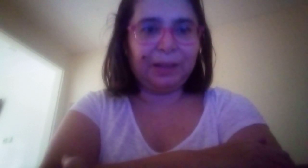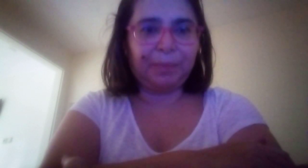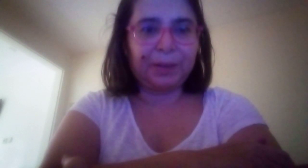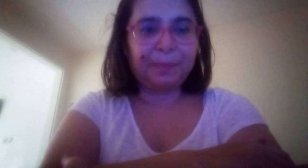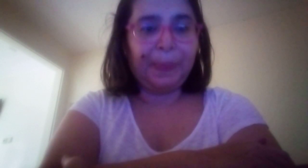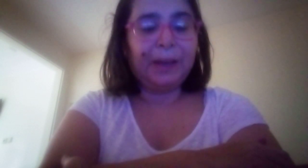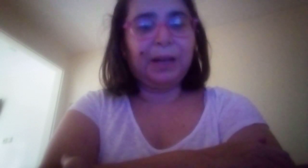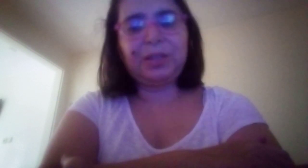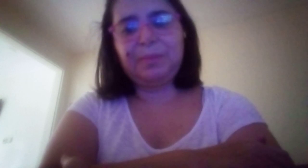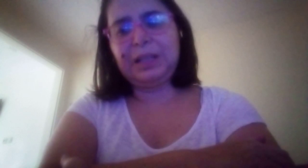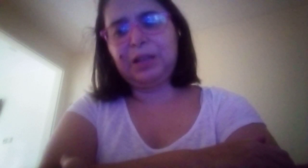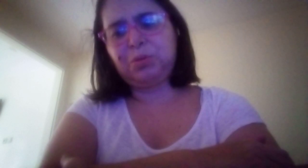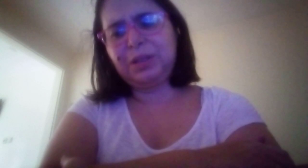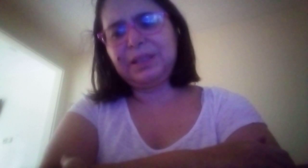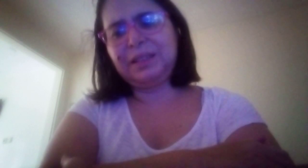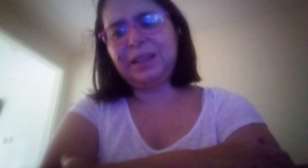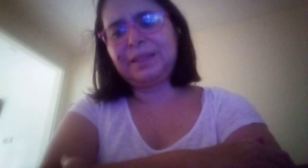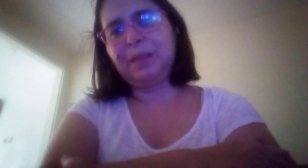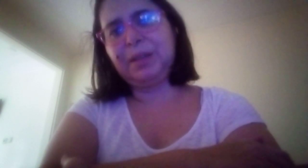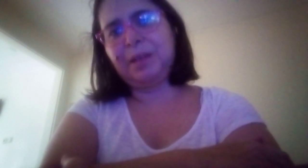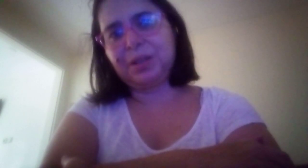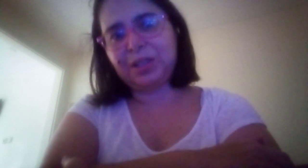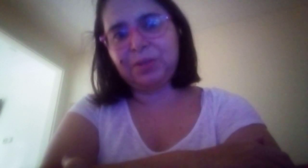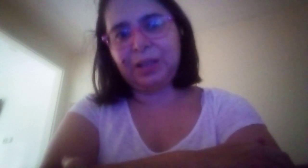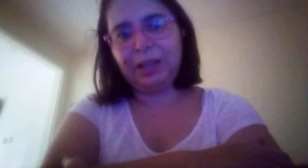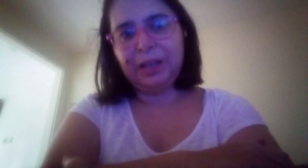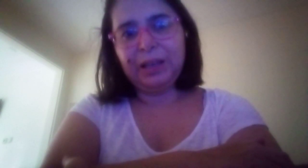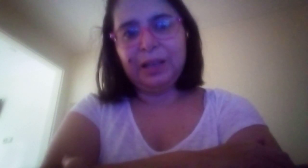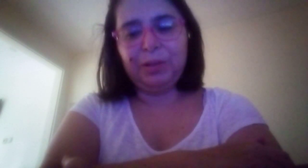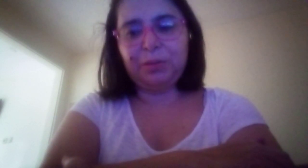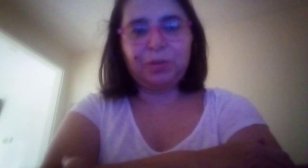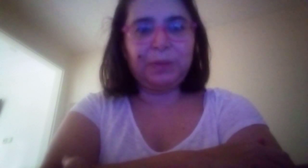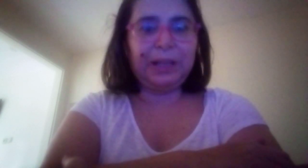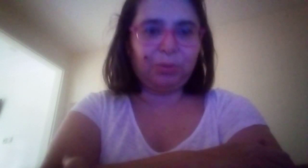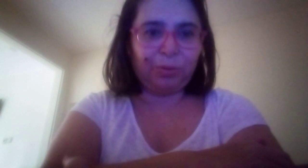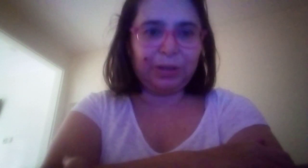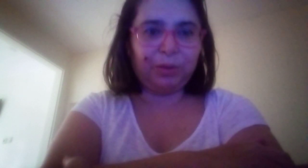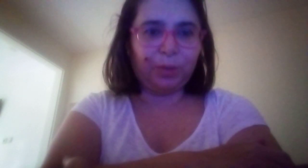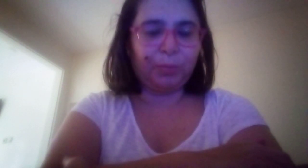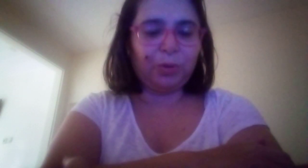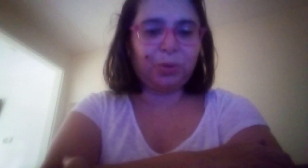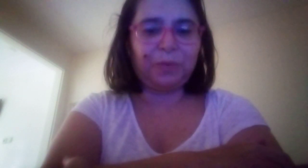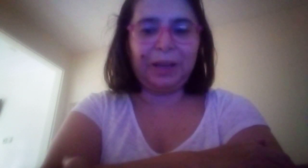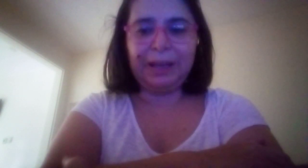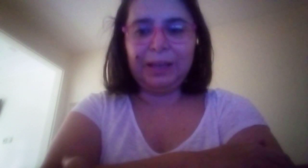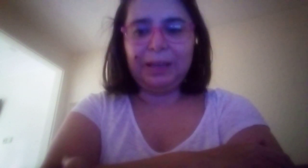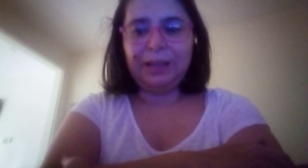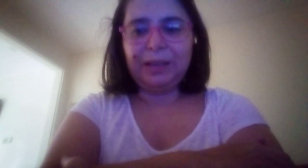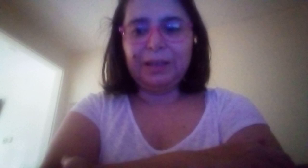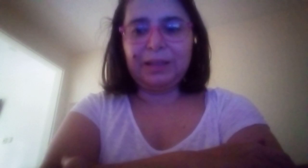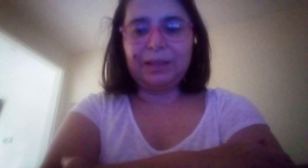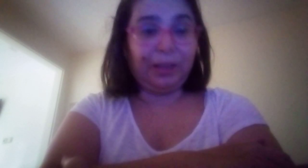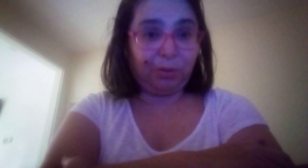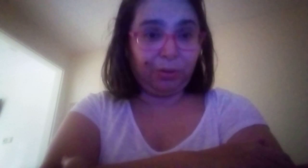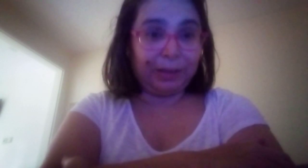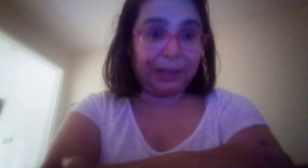yapar ama şimdi mesela Türk insanına hitap eden başka bir şey biliyorsunuz Bizler duygusal toplumuz ve Eee dedikoduyu da seven